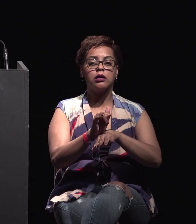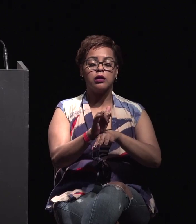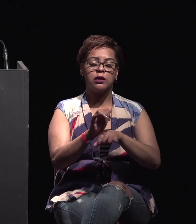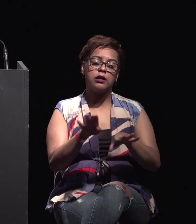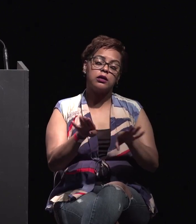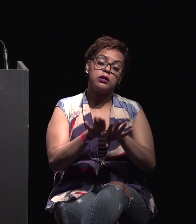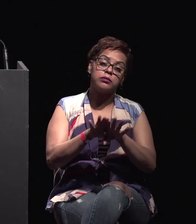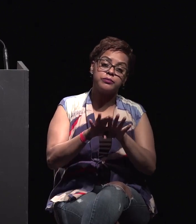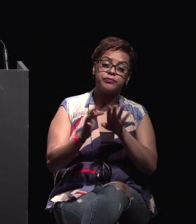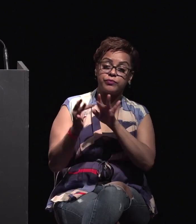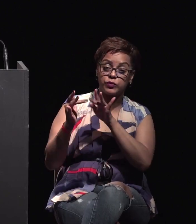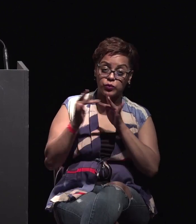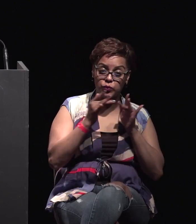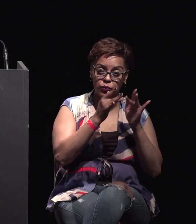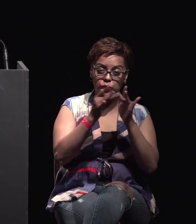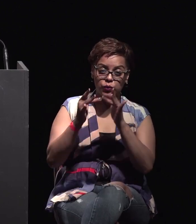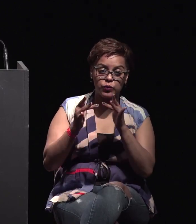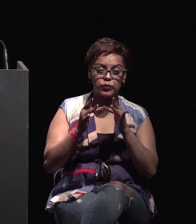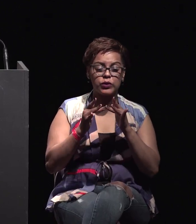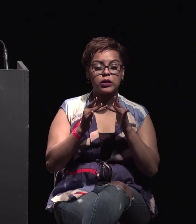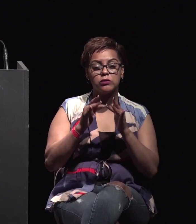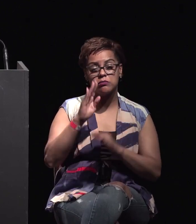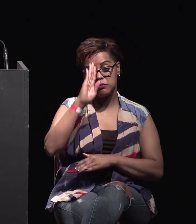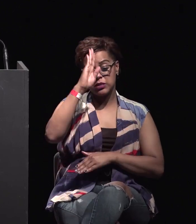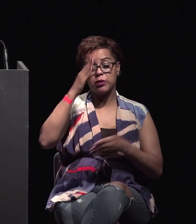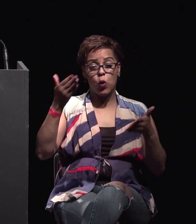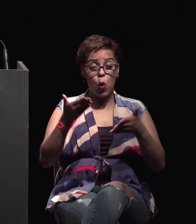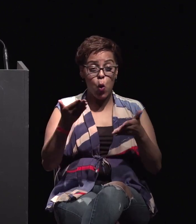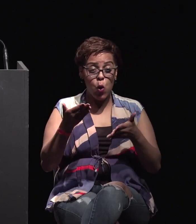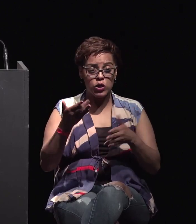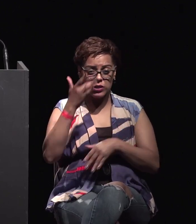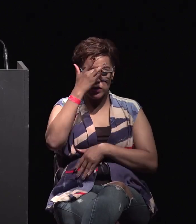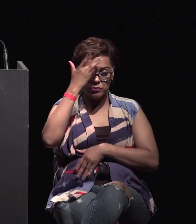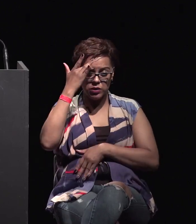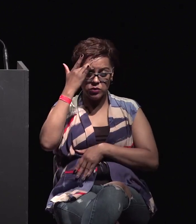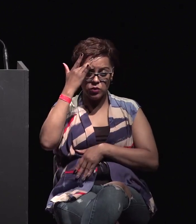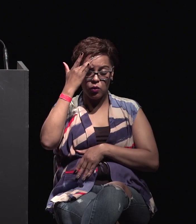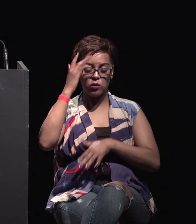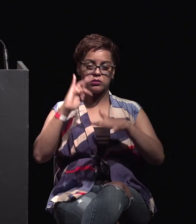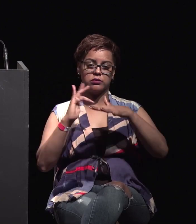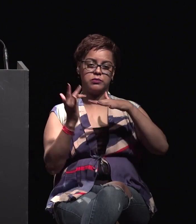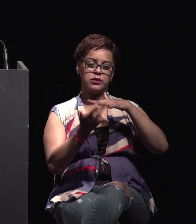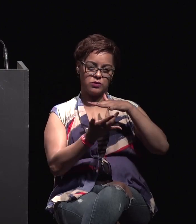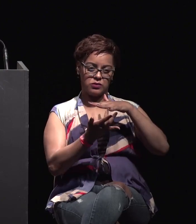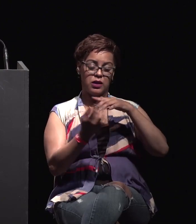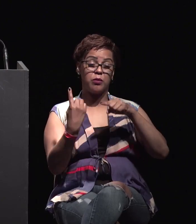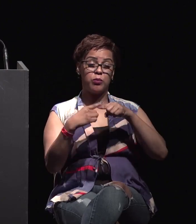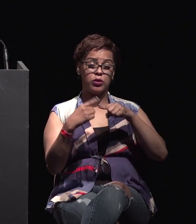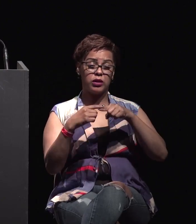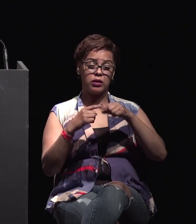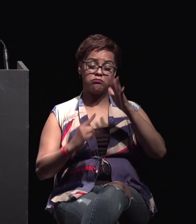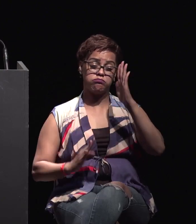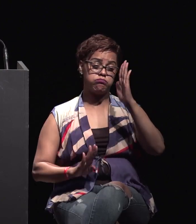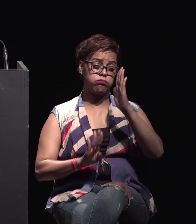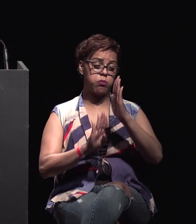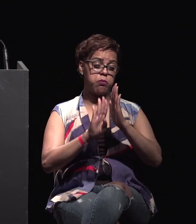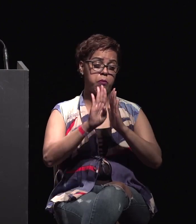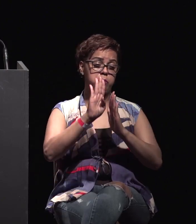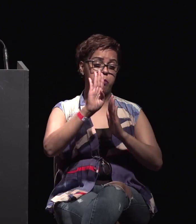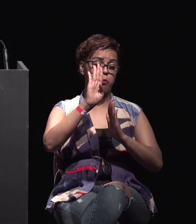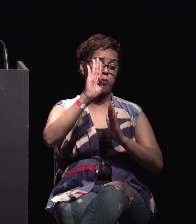interação, principalmente nas mídias digitais. Isso tem exponencializado